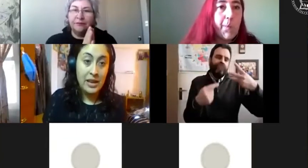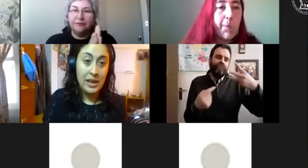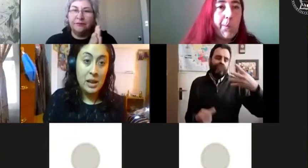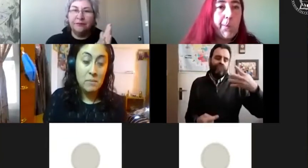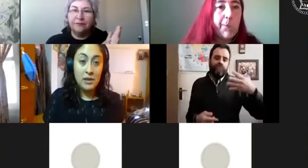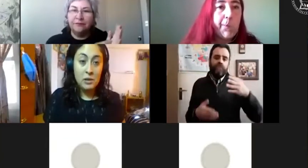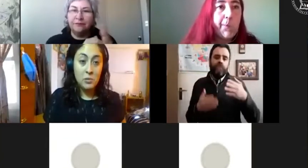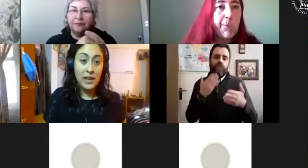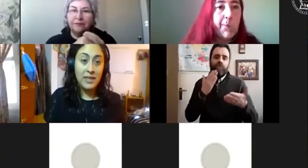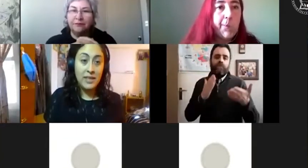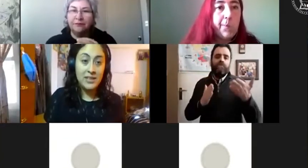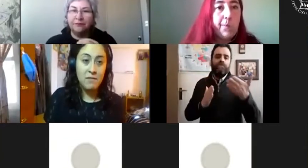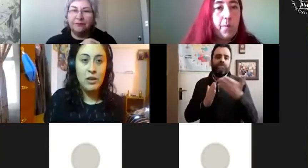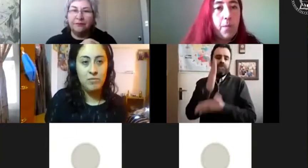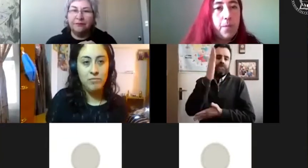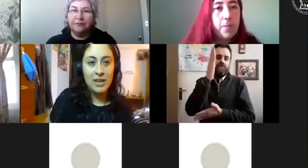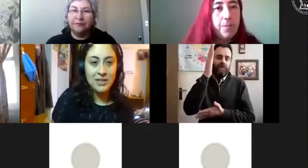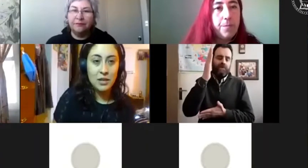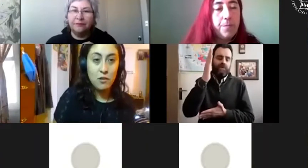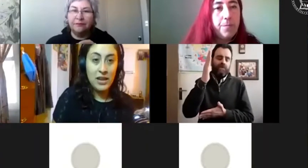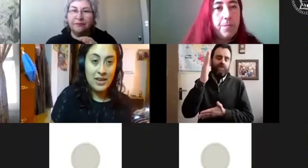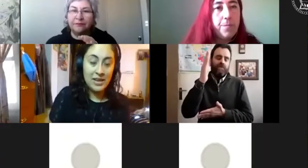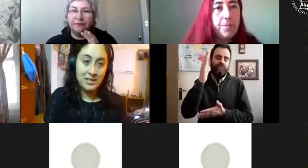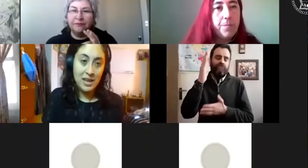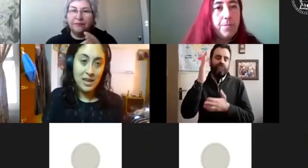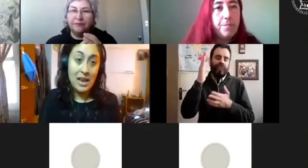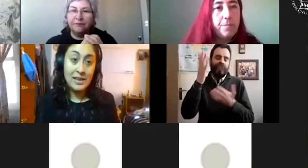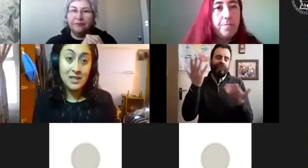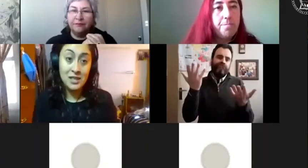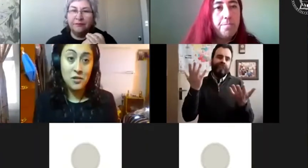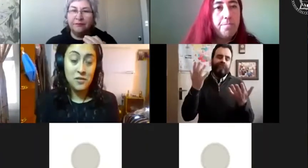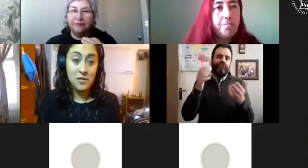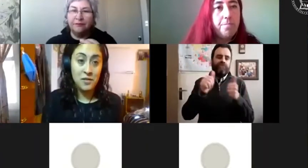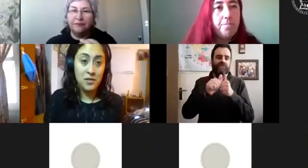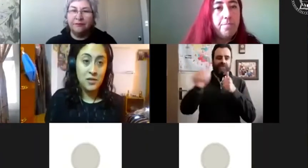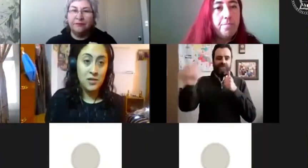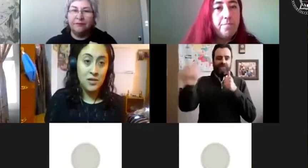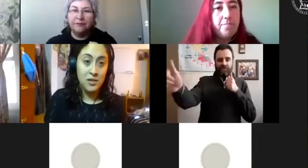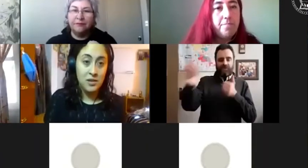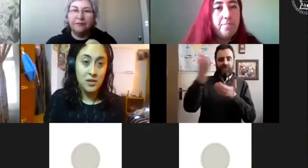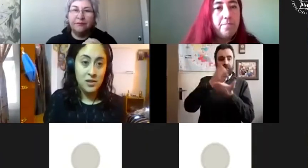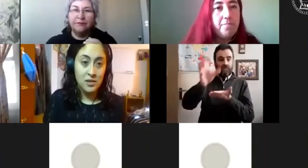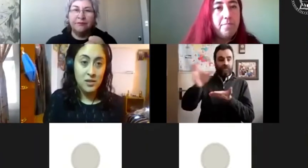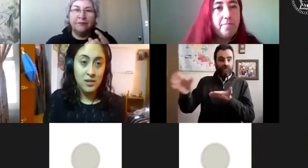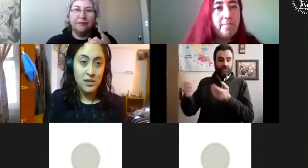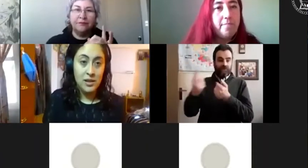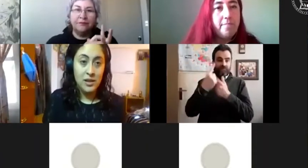La mayor dificultad, dice, bueno, han sido varias al inicio.